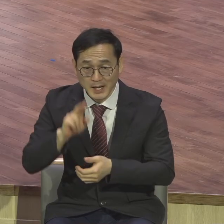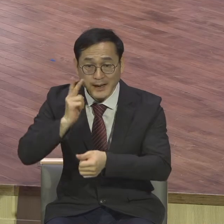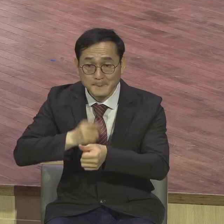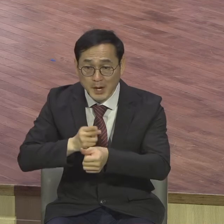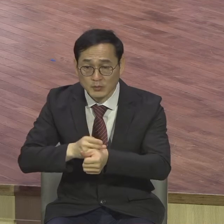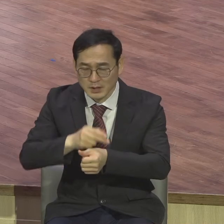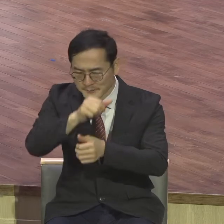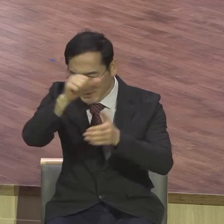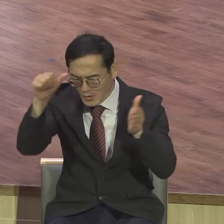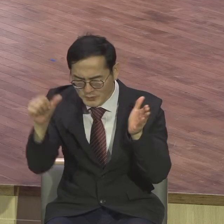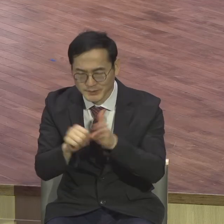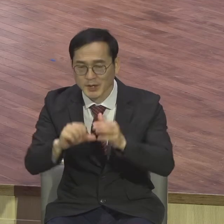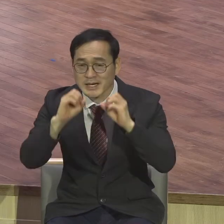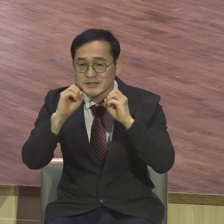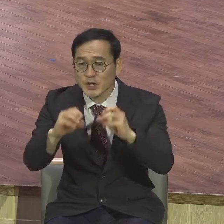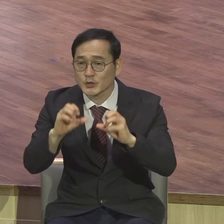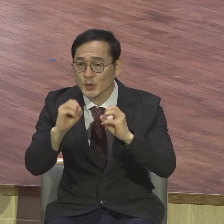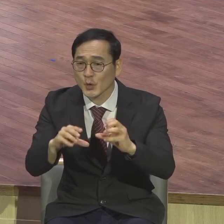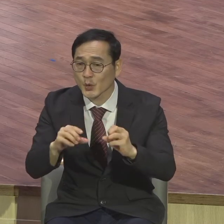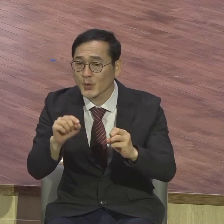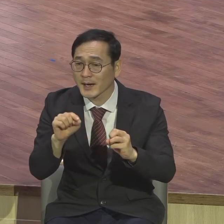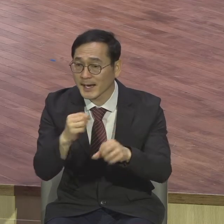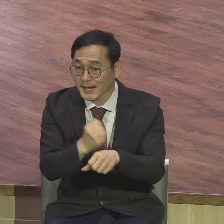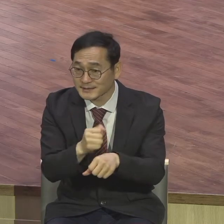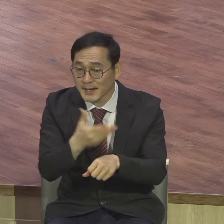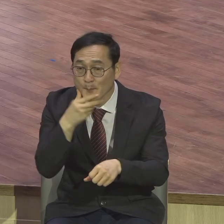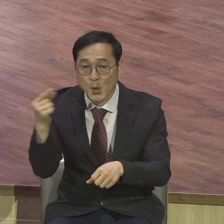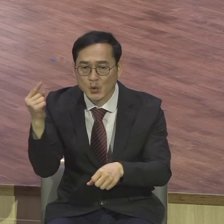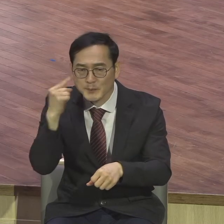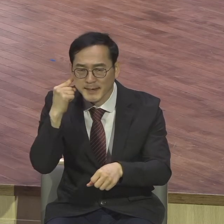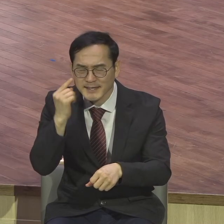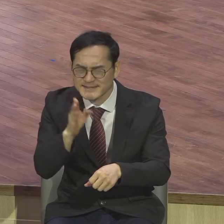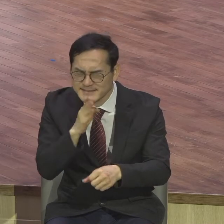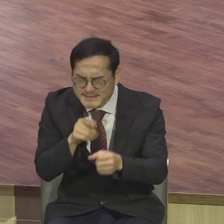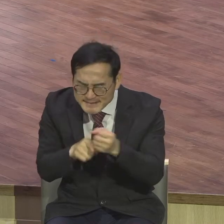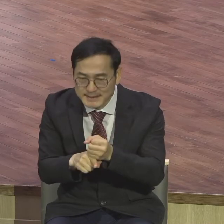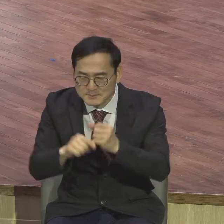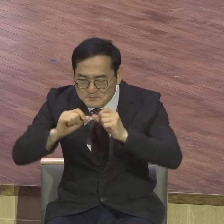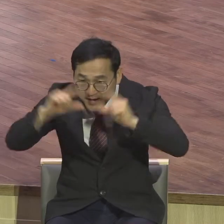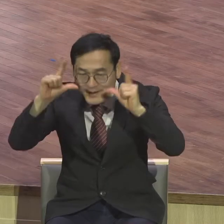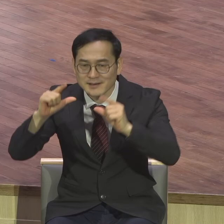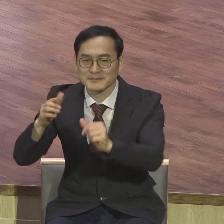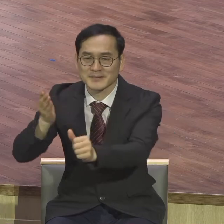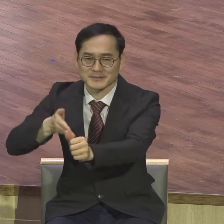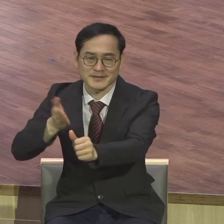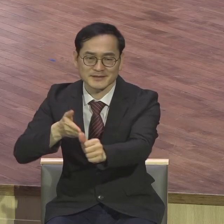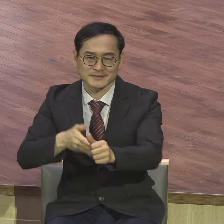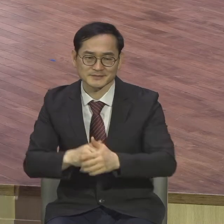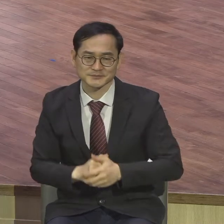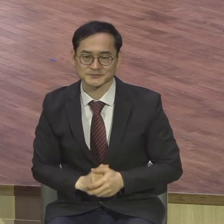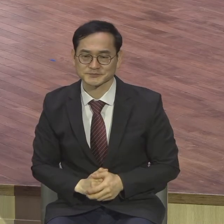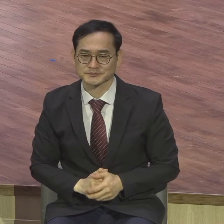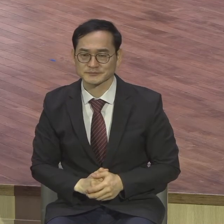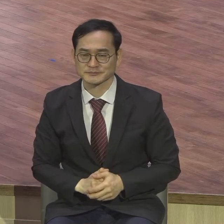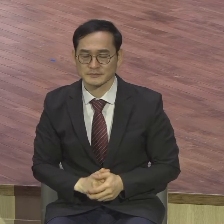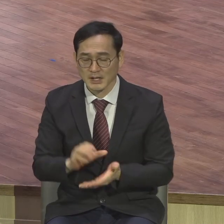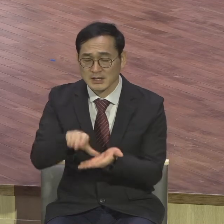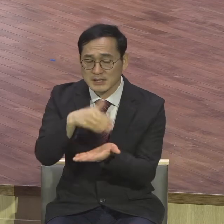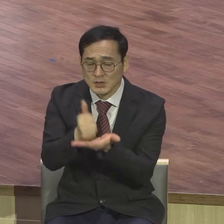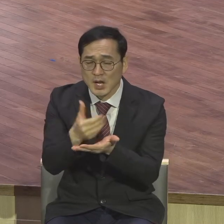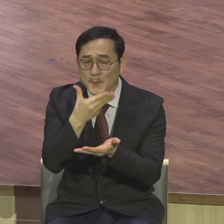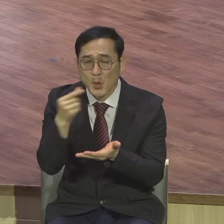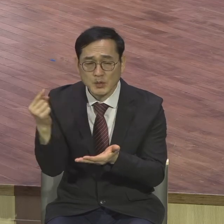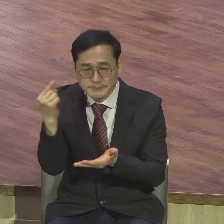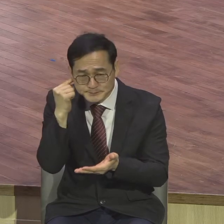평생토록 전파했던 복음의 진술을 맛보시기 바랍니다. 그래서 이 그리스도의 복음이 주는